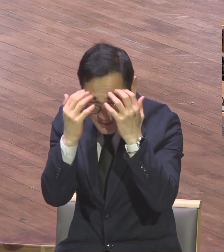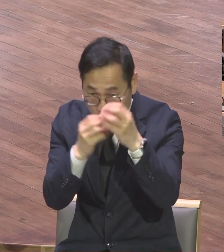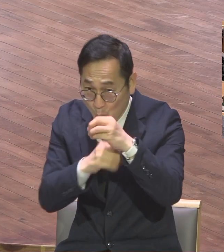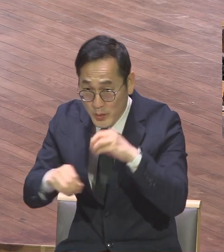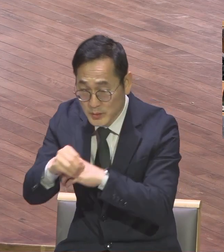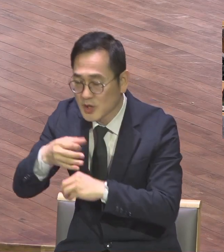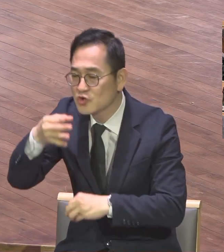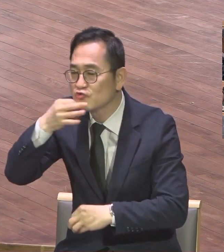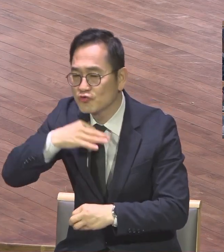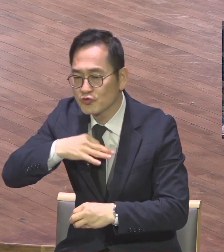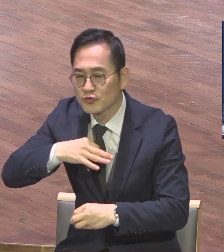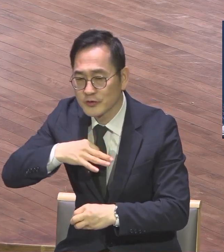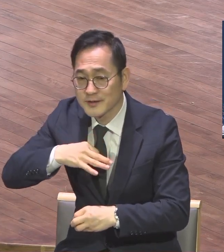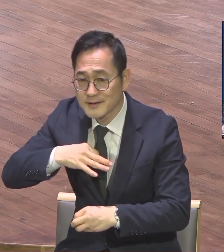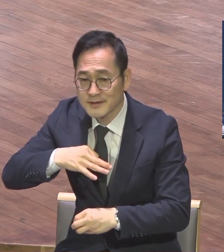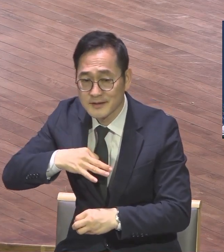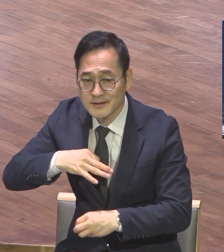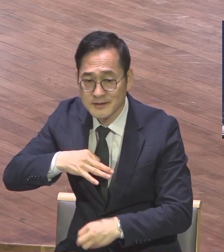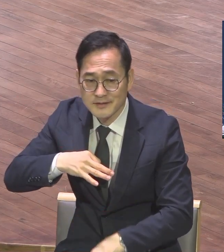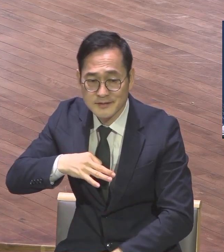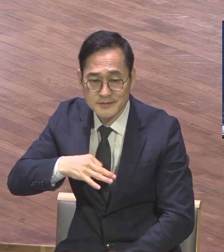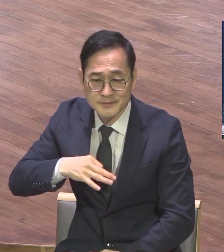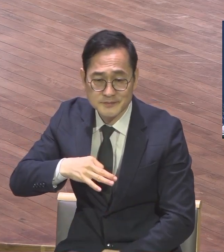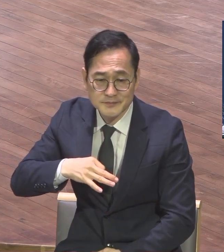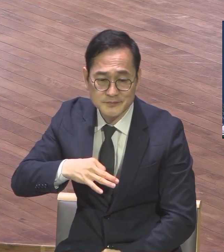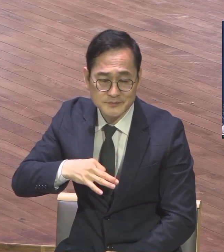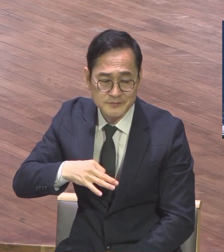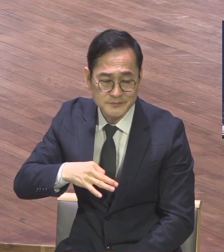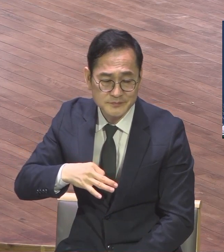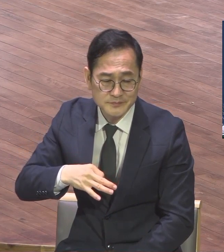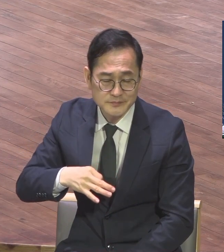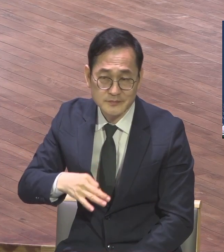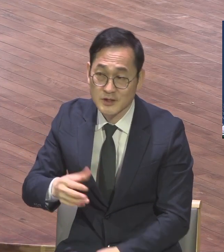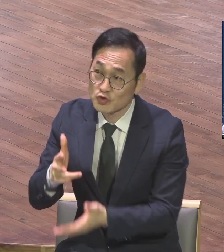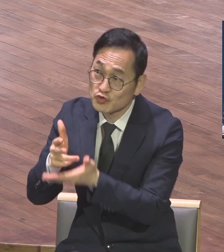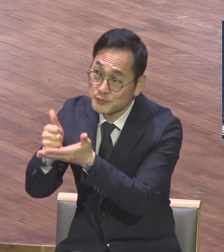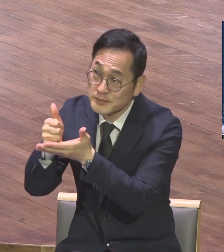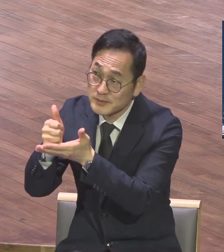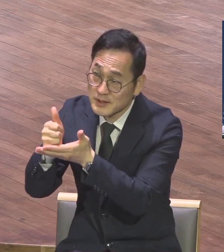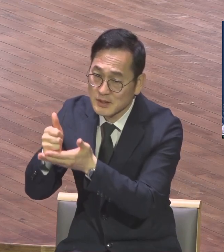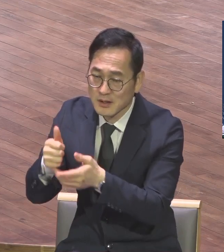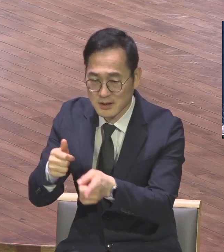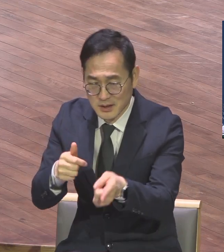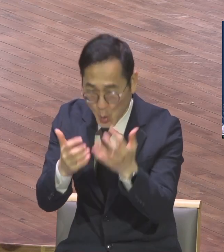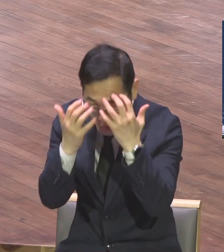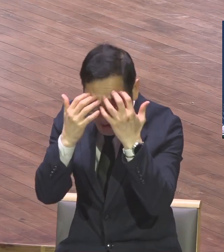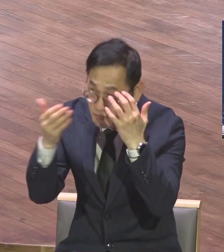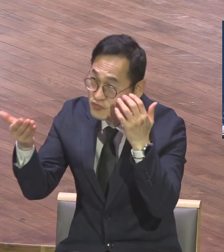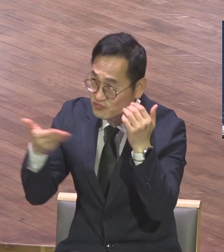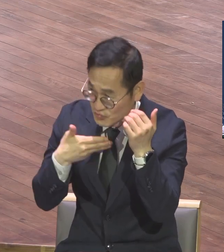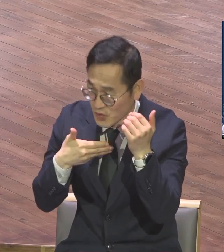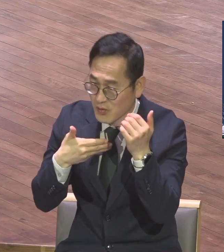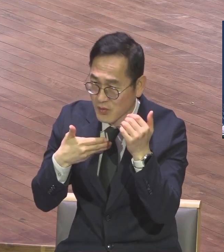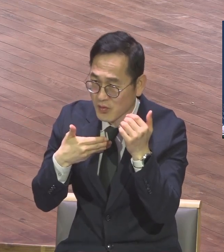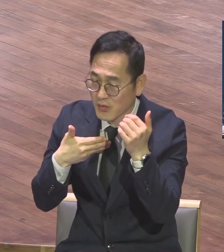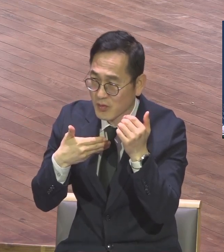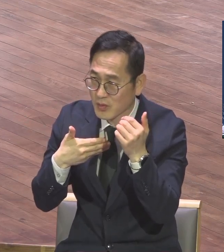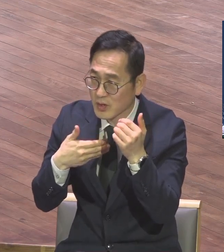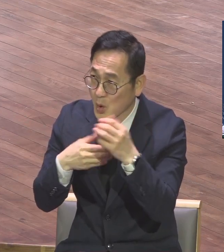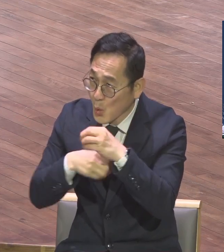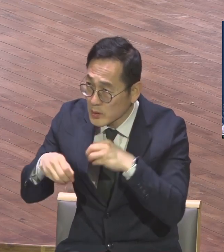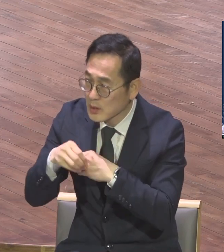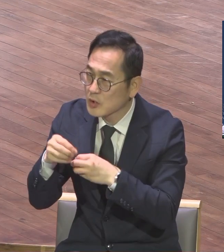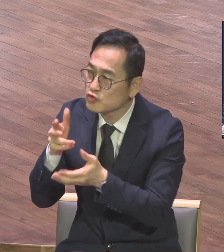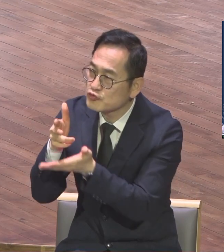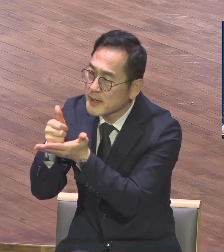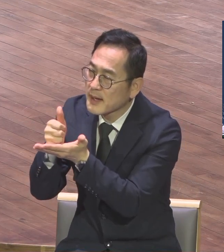유익이라. 내가 주께서 주신 고난을 통해서 주의 율례와 법도를 배우게